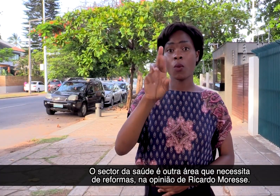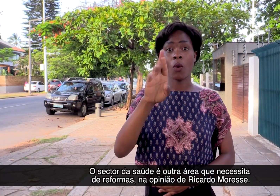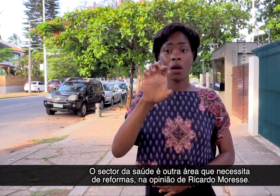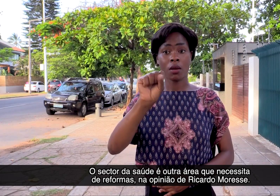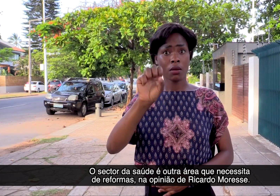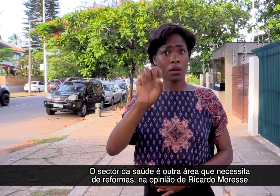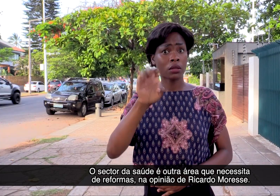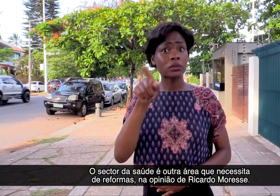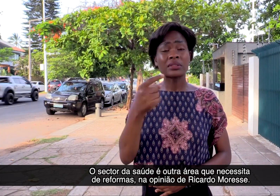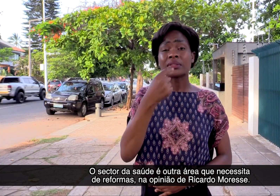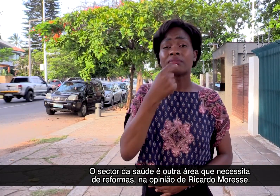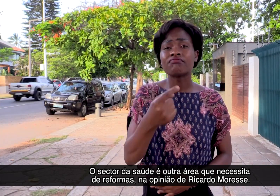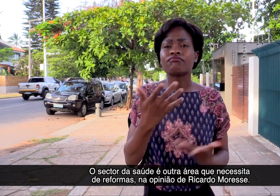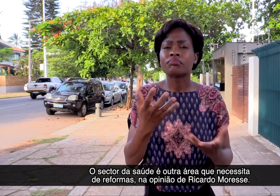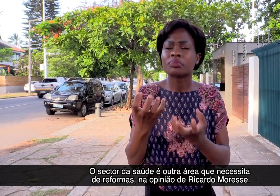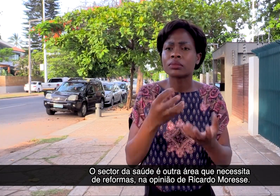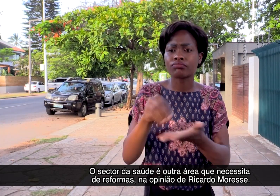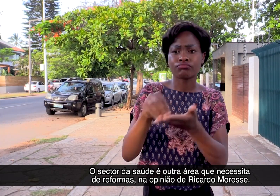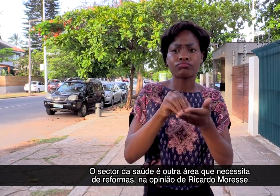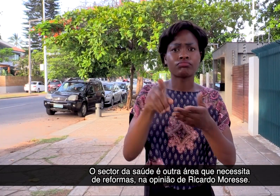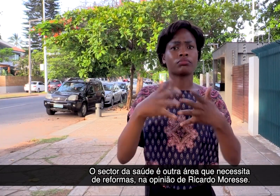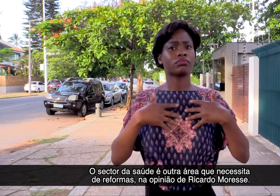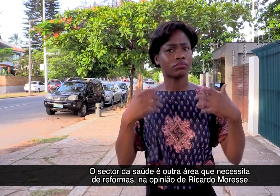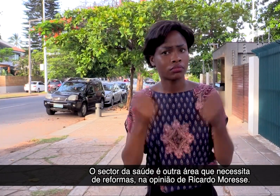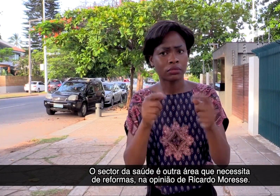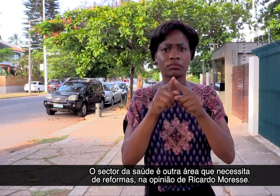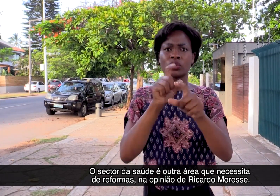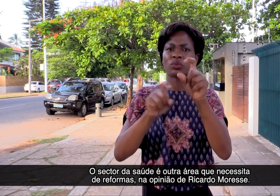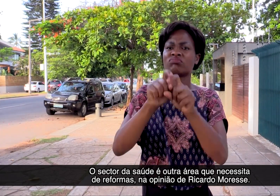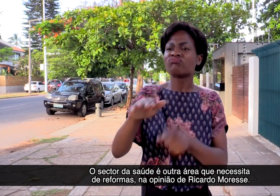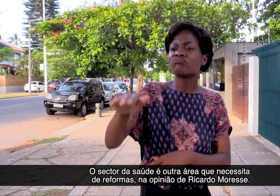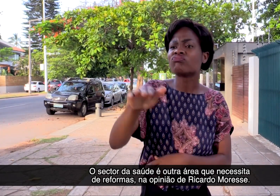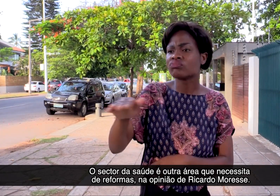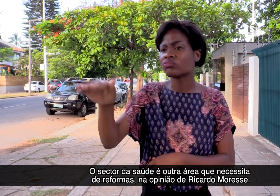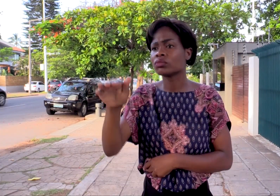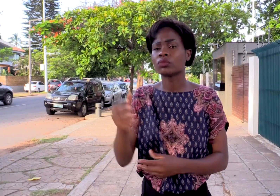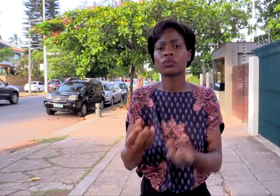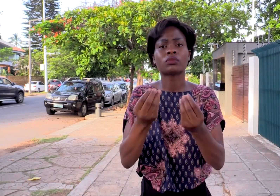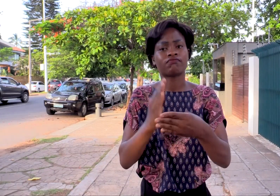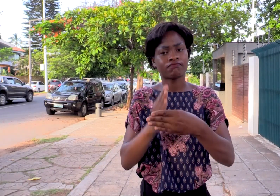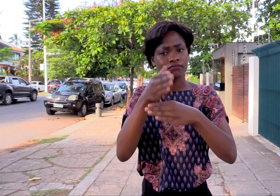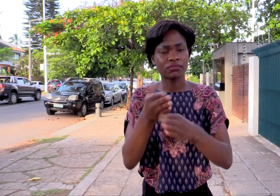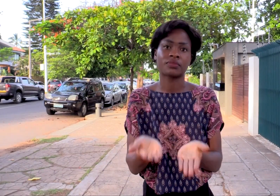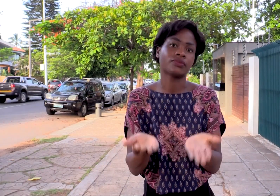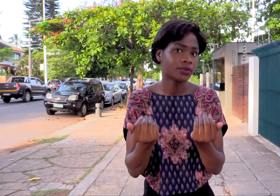O setor da saúde é outra área que necessita de reformas, na opinião de Ricardo Mouresse.